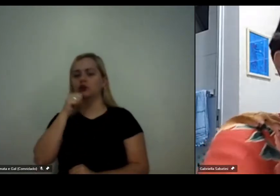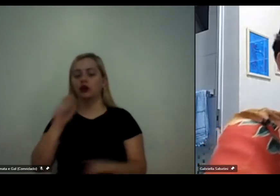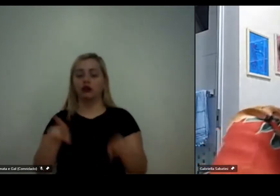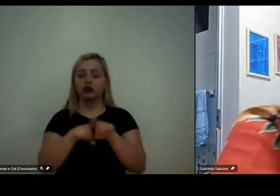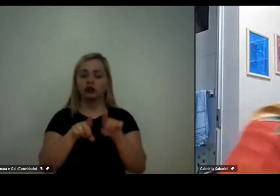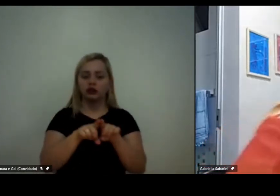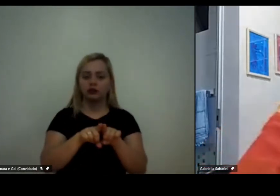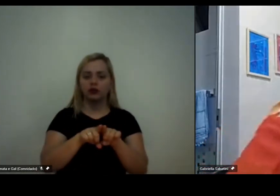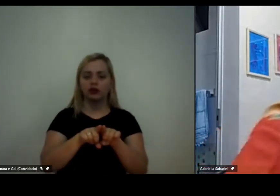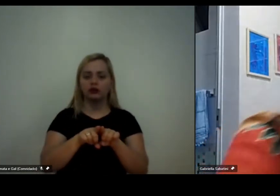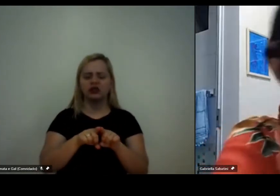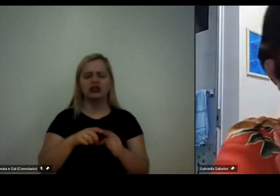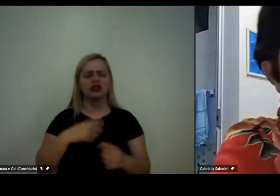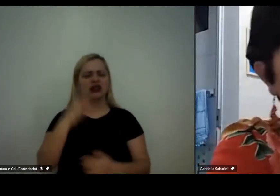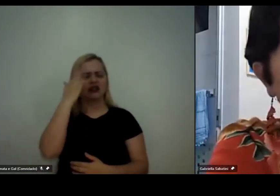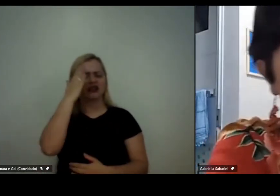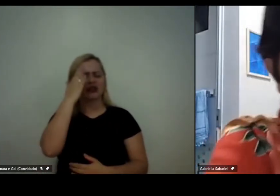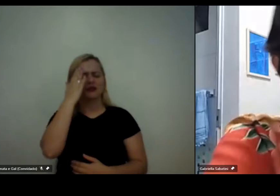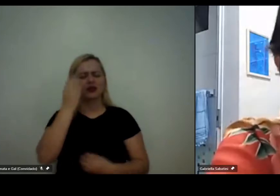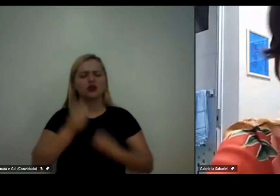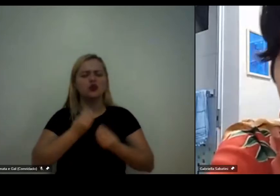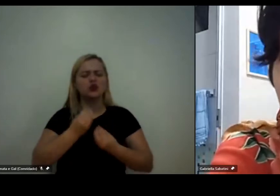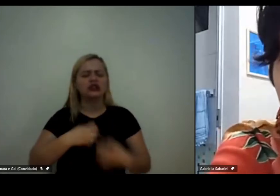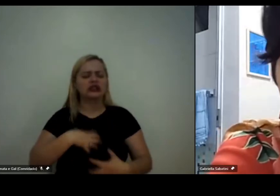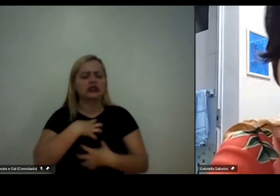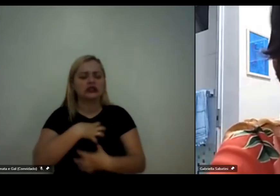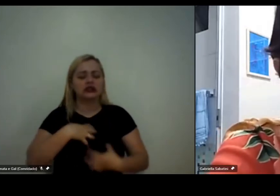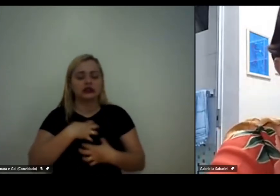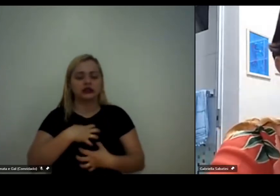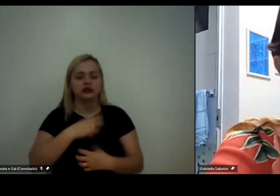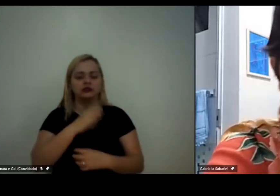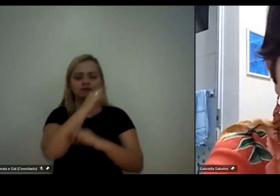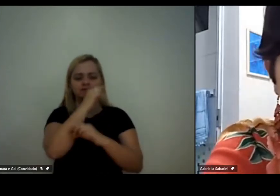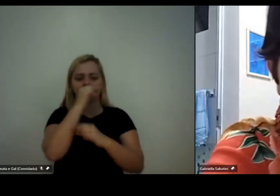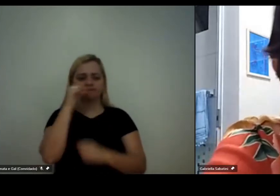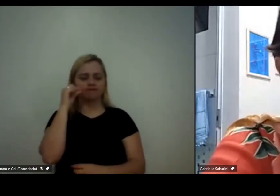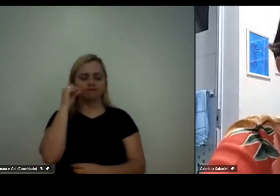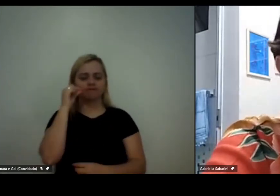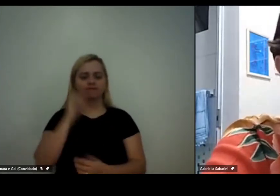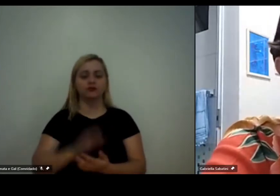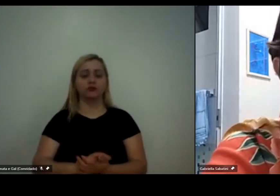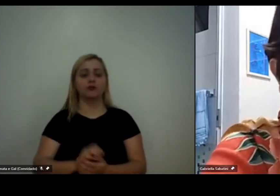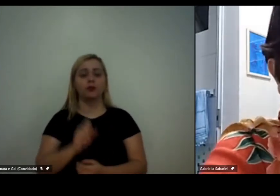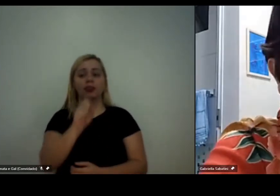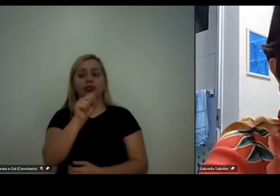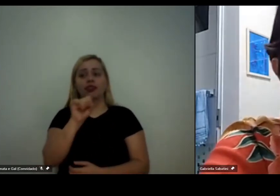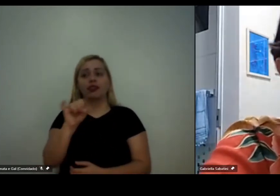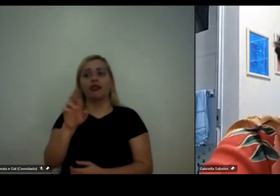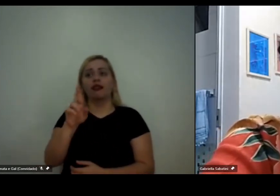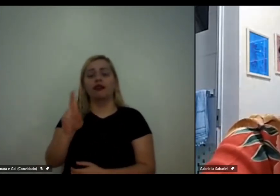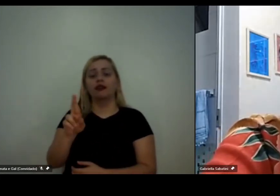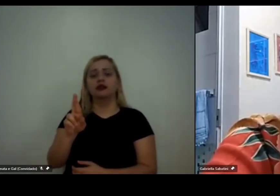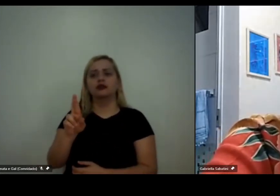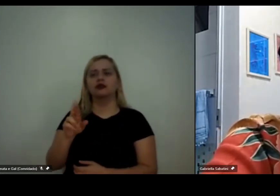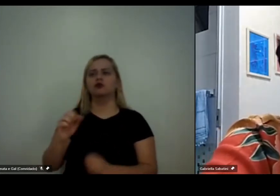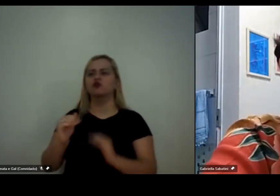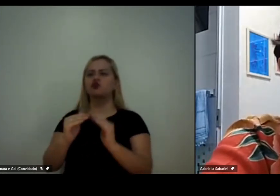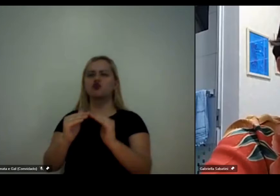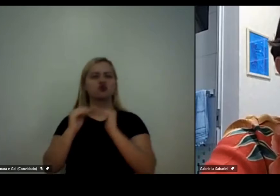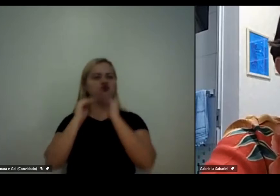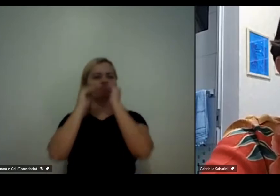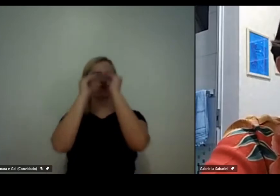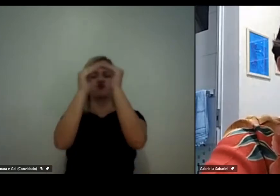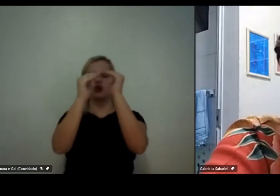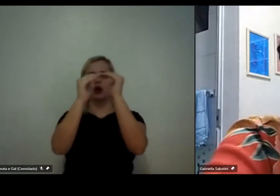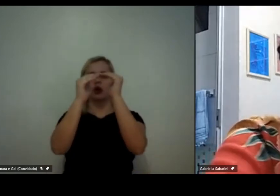com sabor de angústia. Aqui, cerro os lábios. Ser, o verbo supremo, de vacuidade acabada